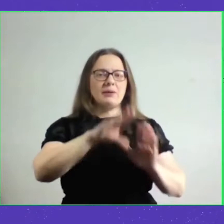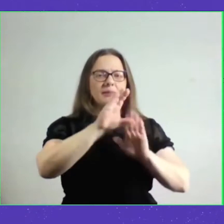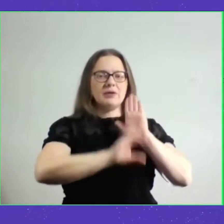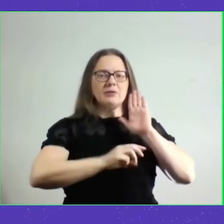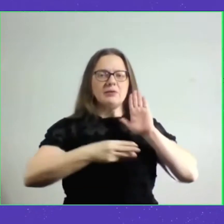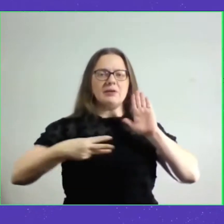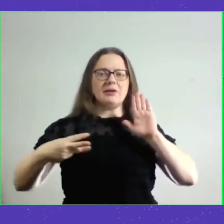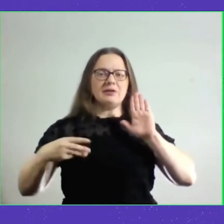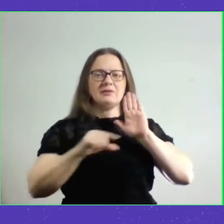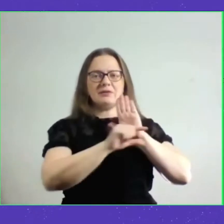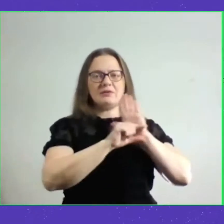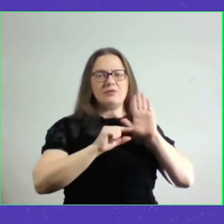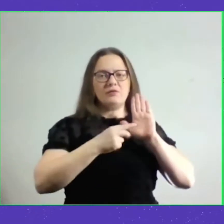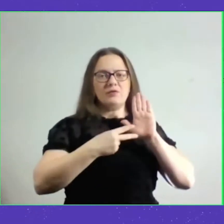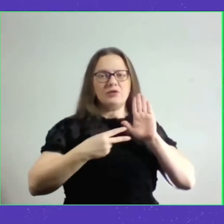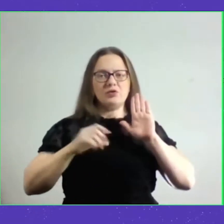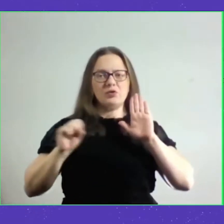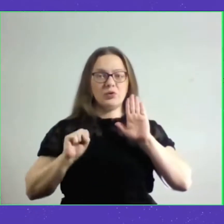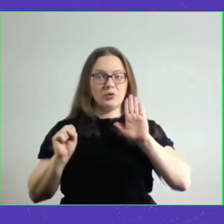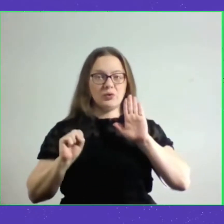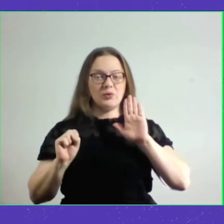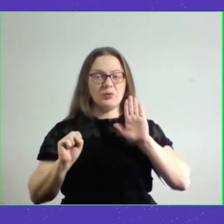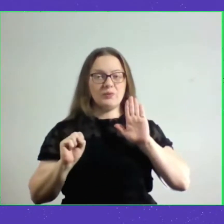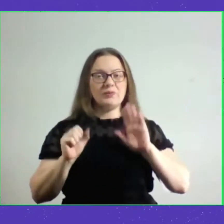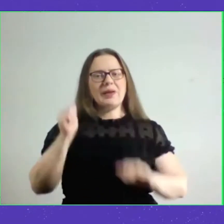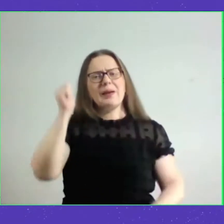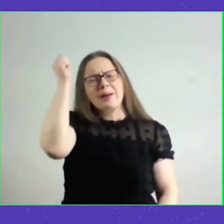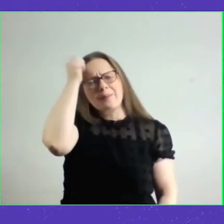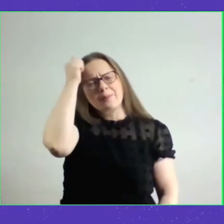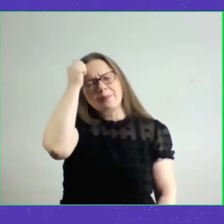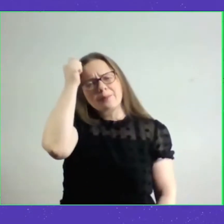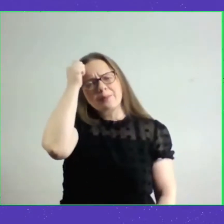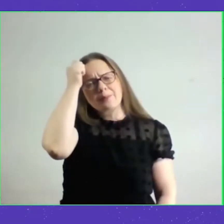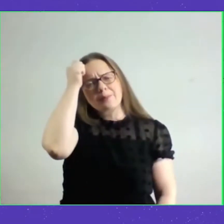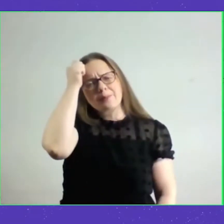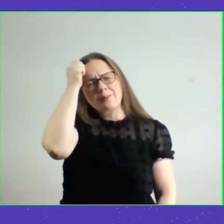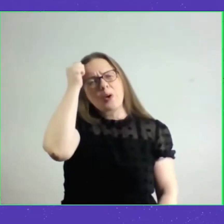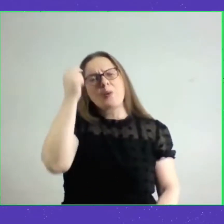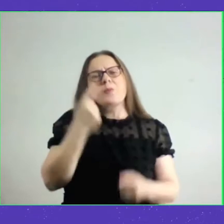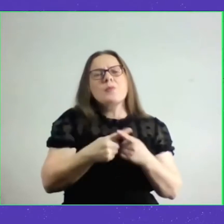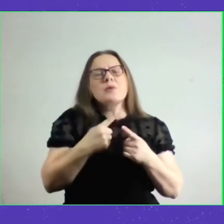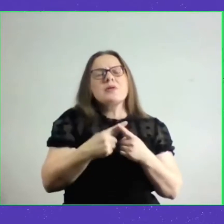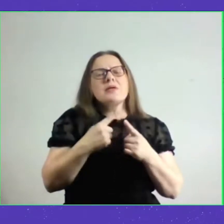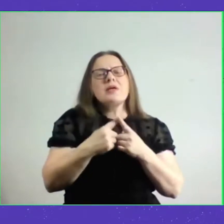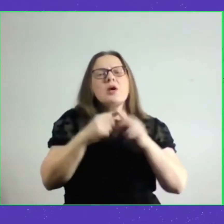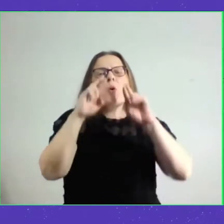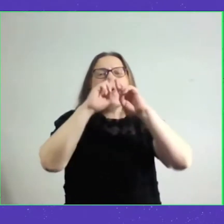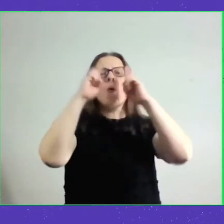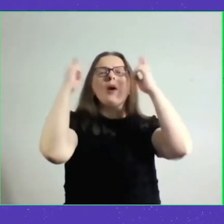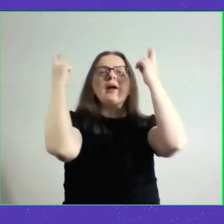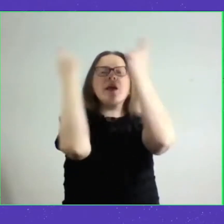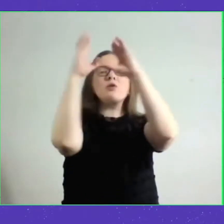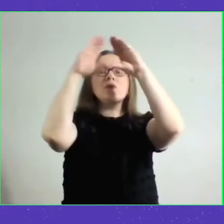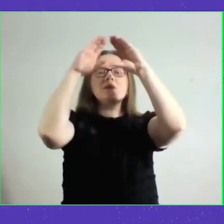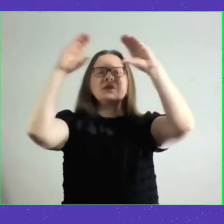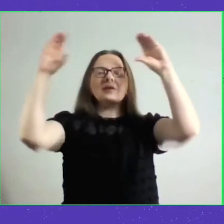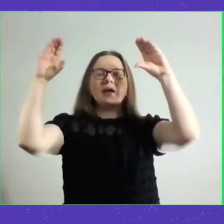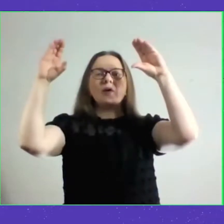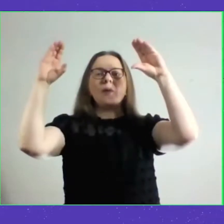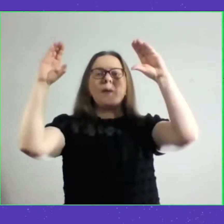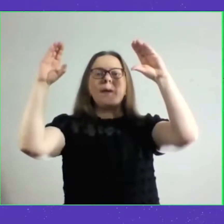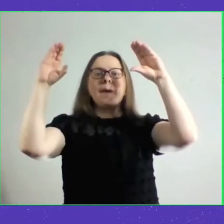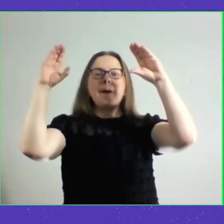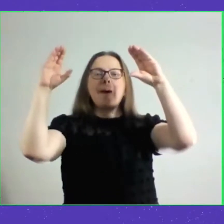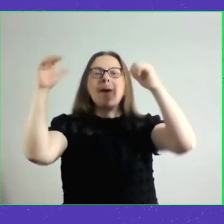está próximo o reino dos céus. Nós conseguimos sair daqui, do plano